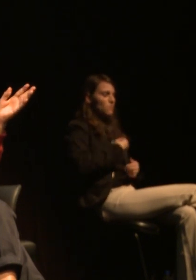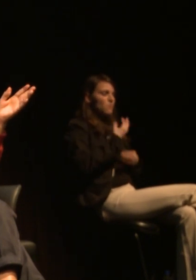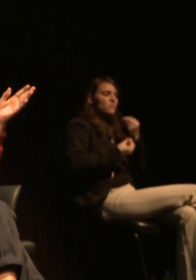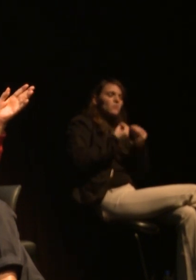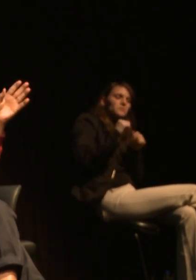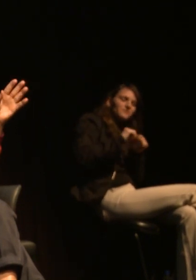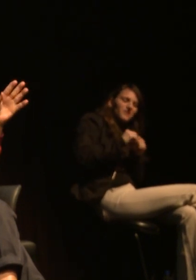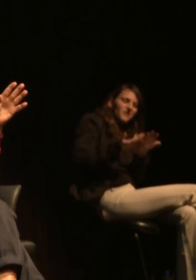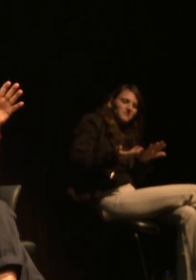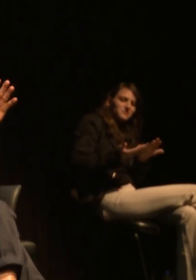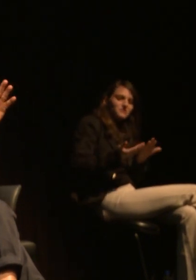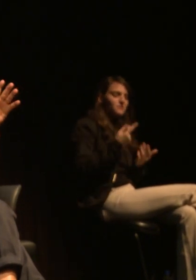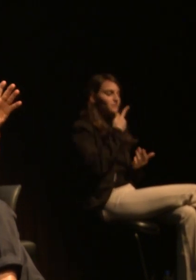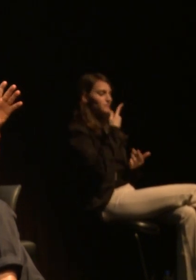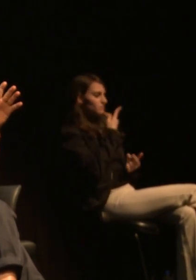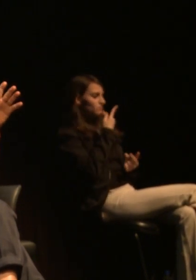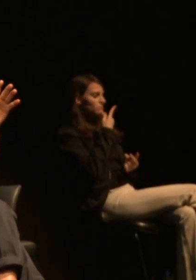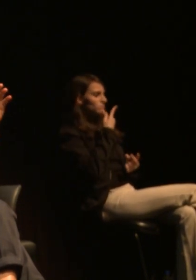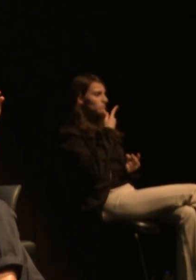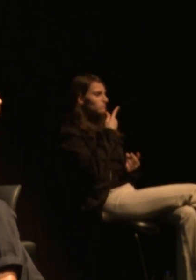fazer? Ele falou,